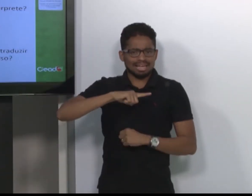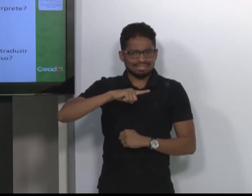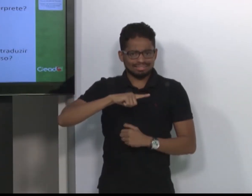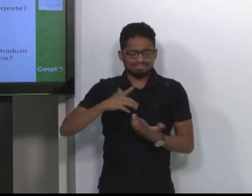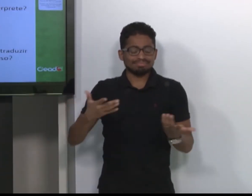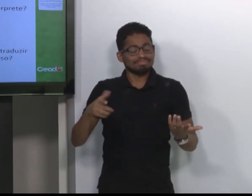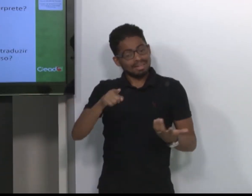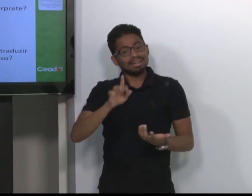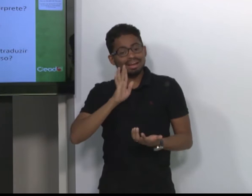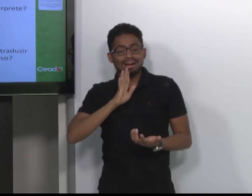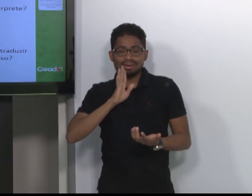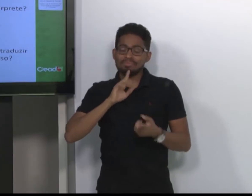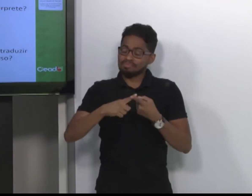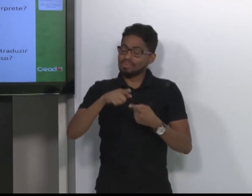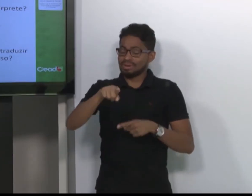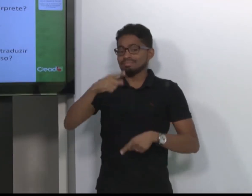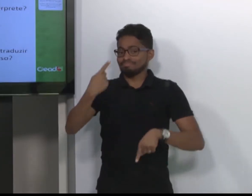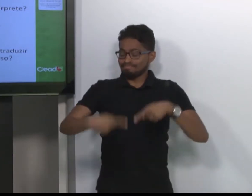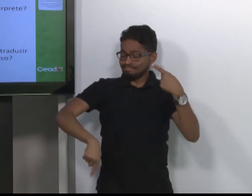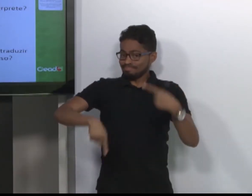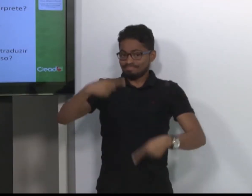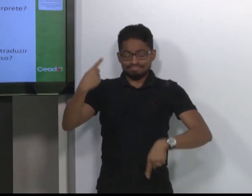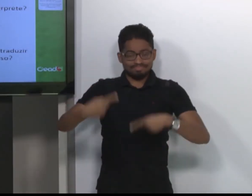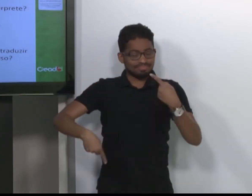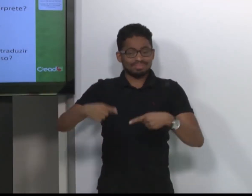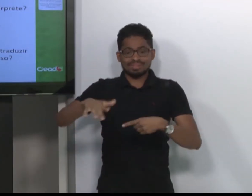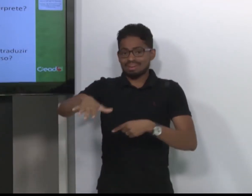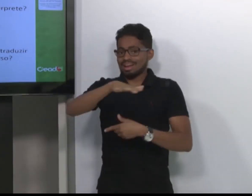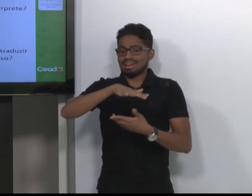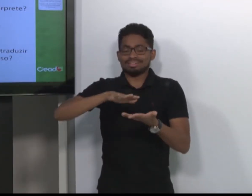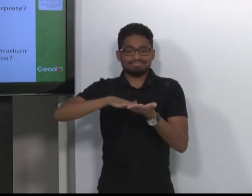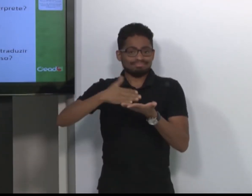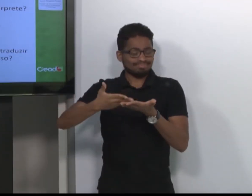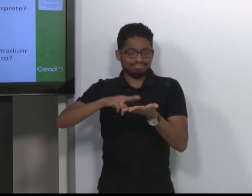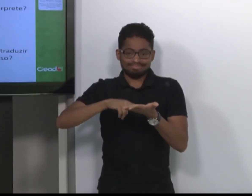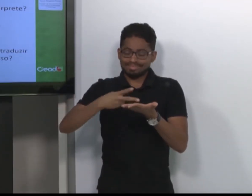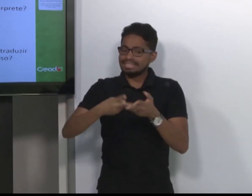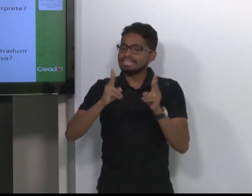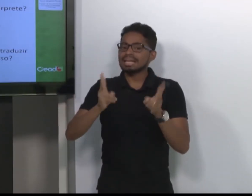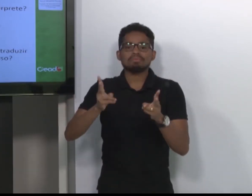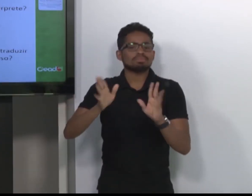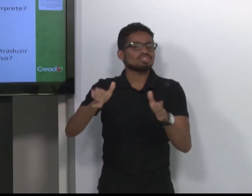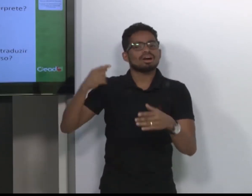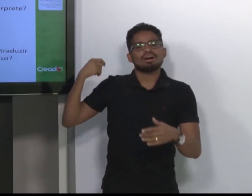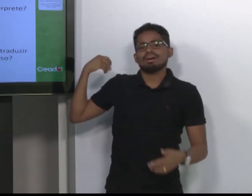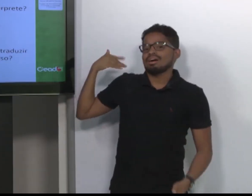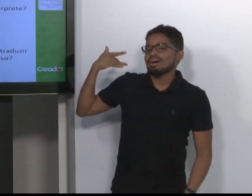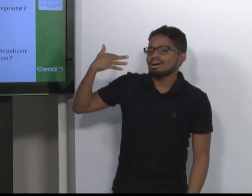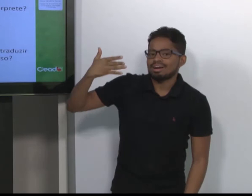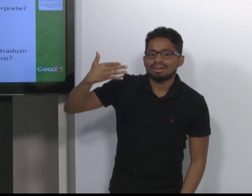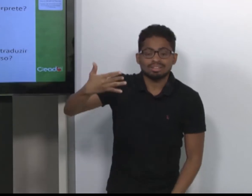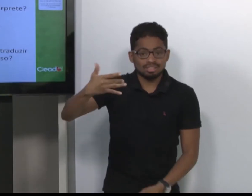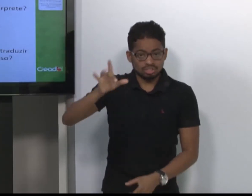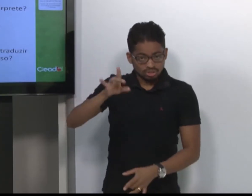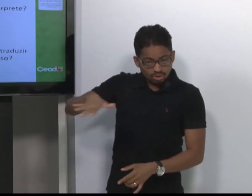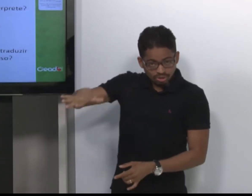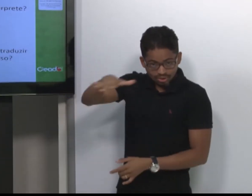legal. Então, essa discussão sobre tradução e interpretação, ela